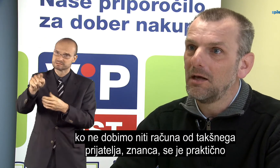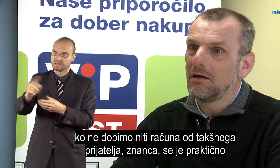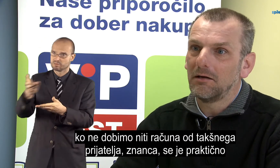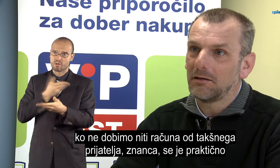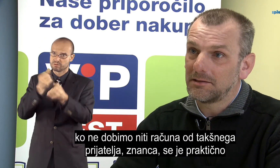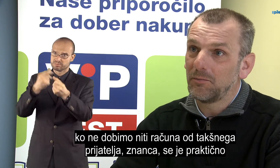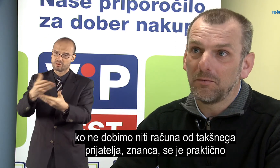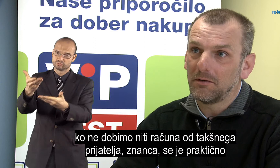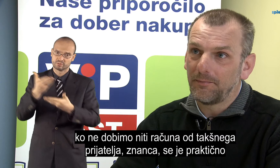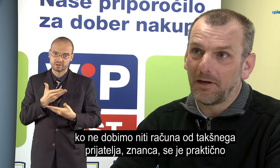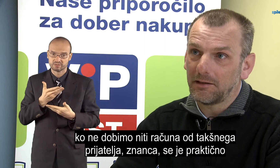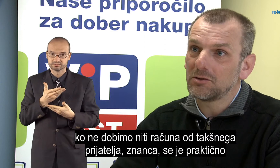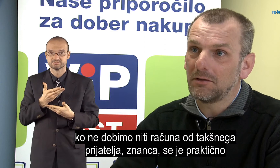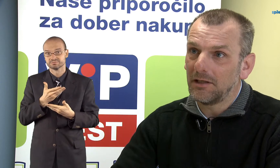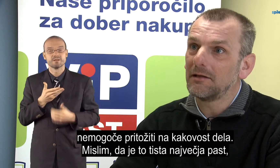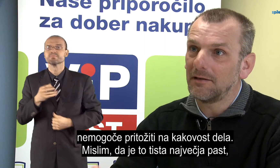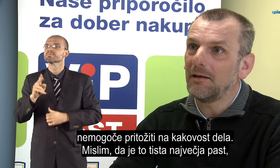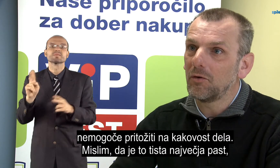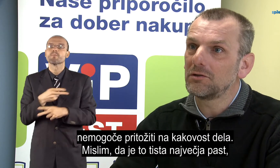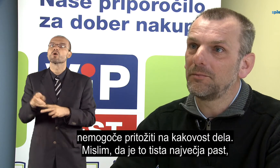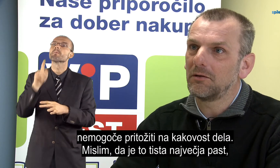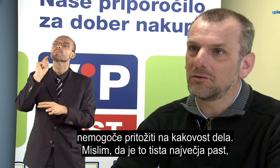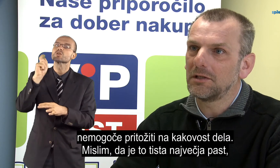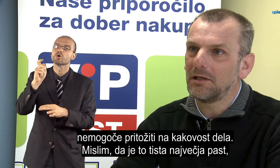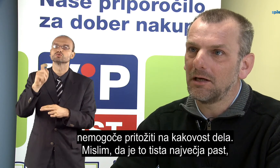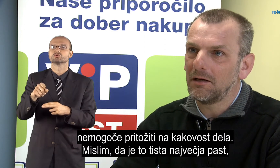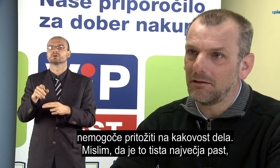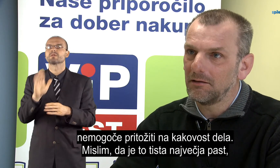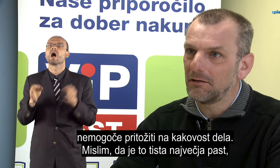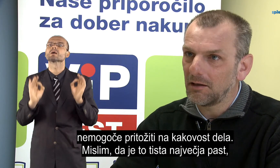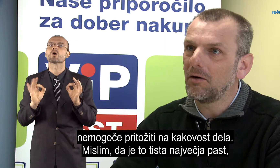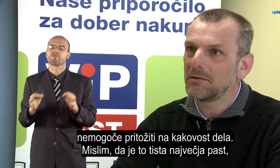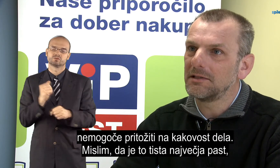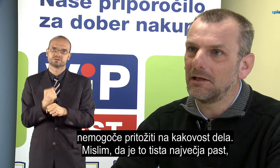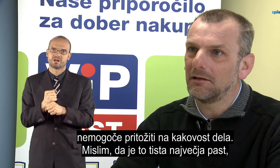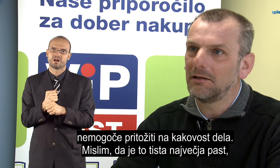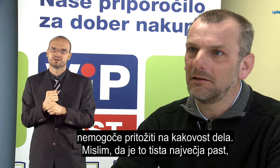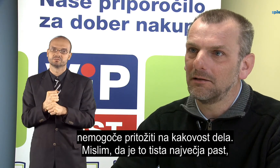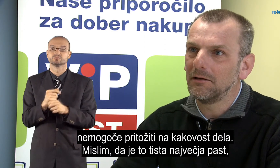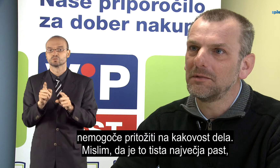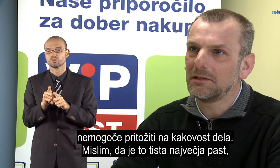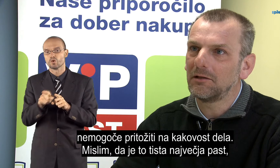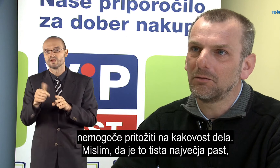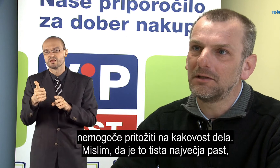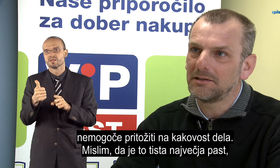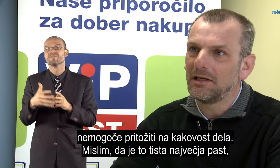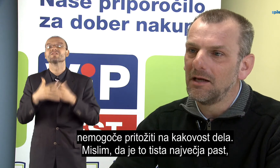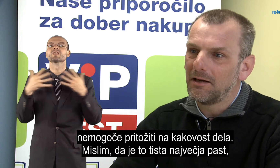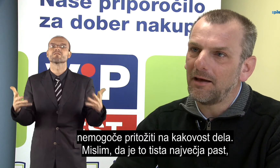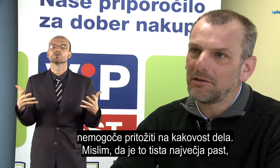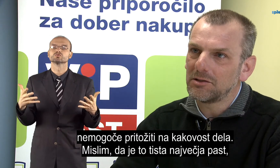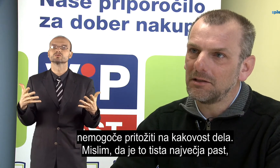podobno, se bomo praktično, se je nemogoče pritožiti na kakovost dela. In mislim, da je to